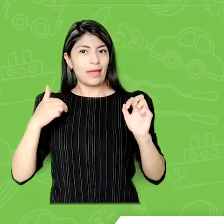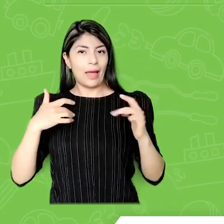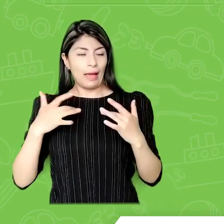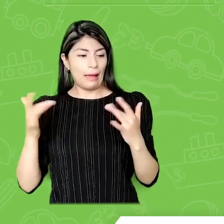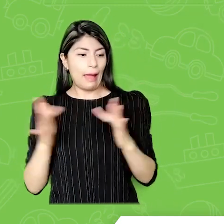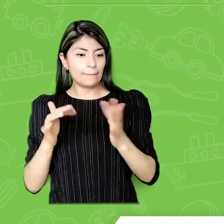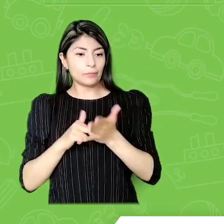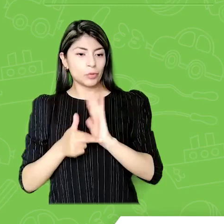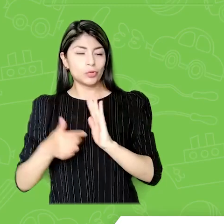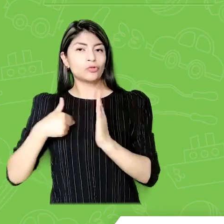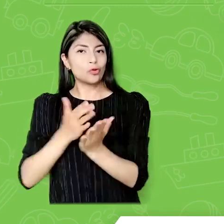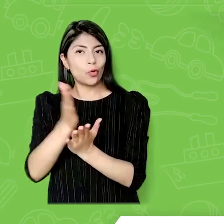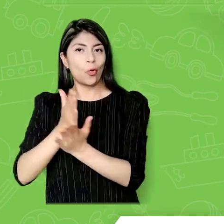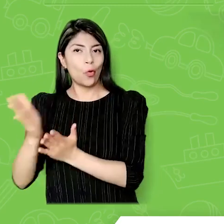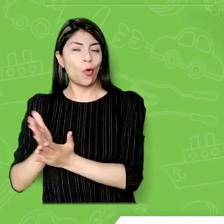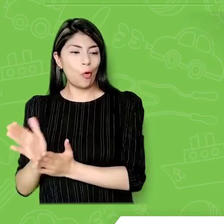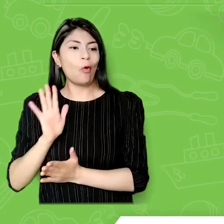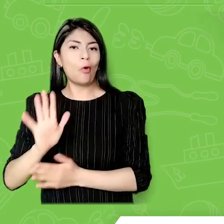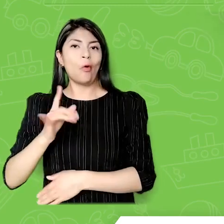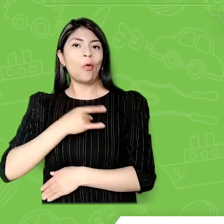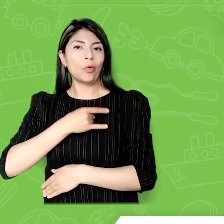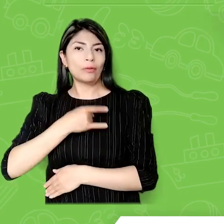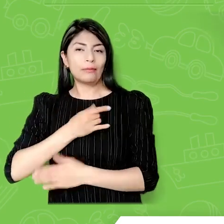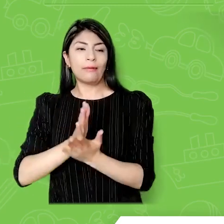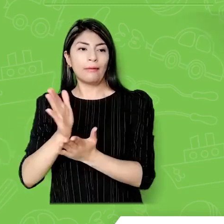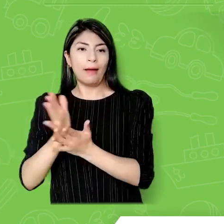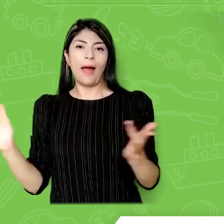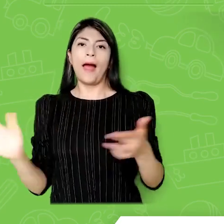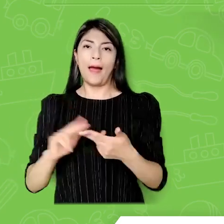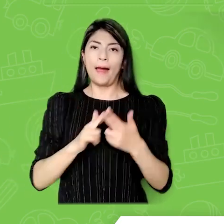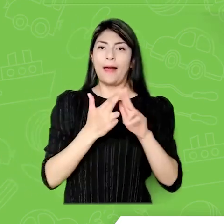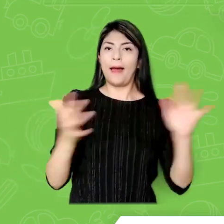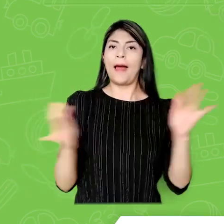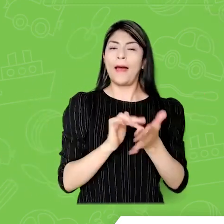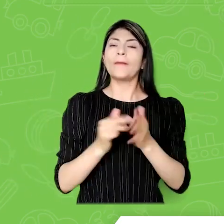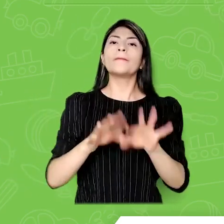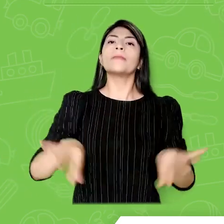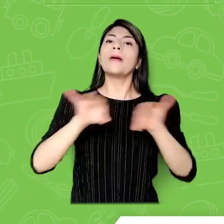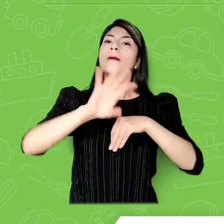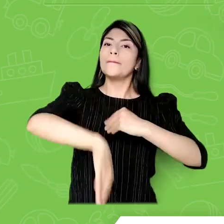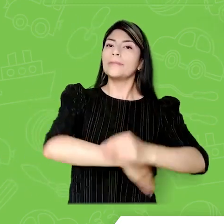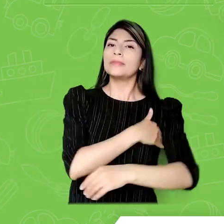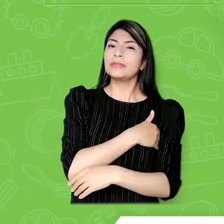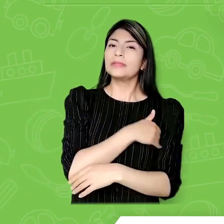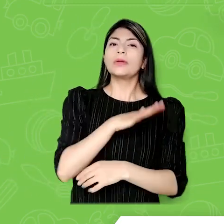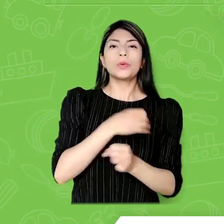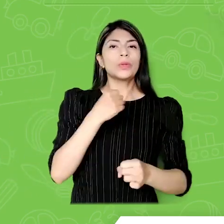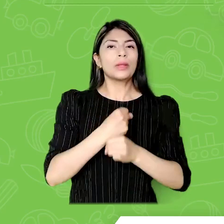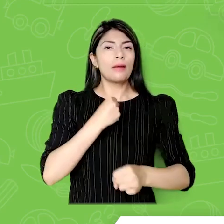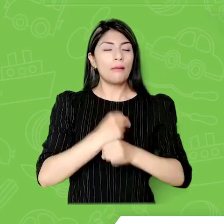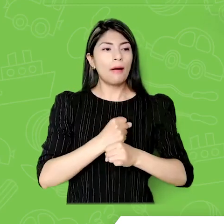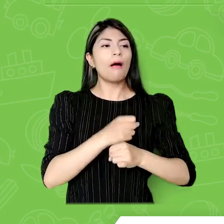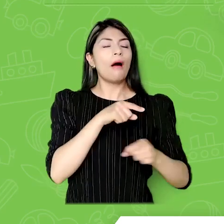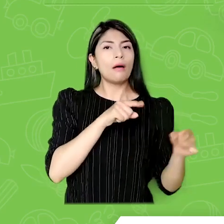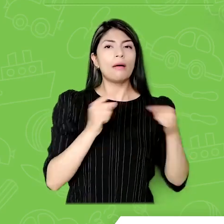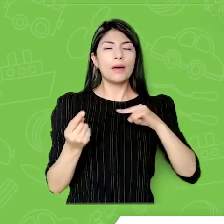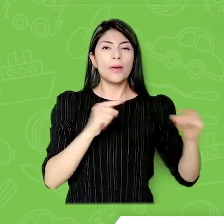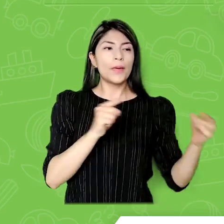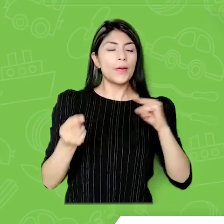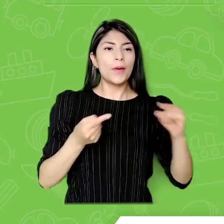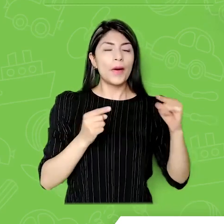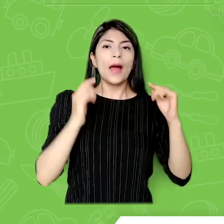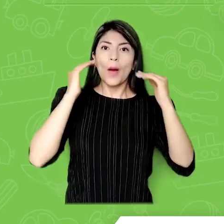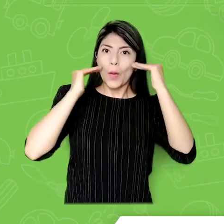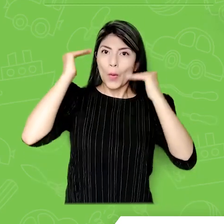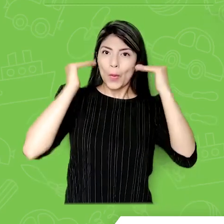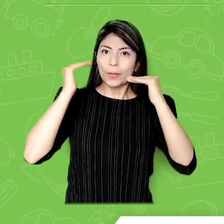Departamento Administrativo de la Función Pública y el Ministerio del Trabajo reglamentarán, cada uno en el marco de sus competencias, en